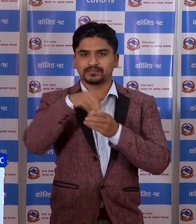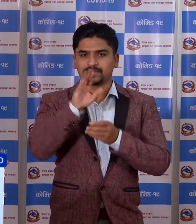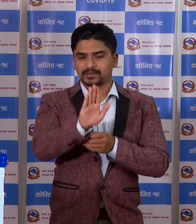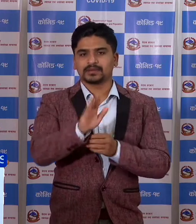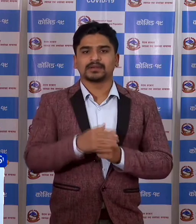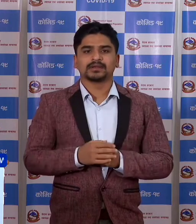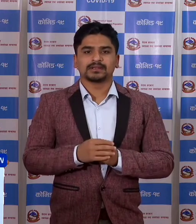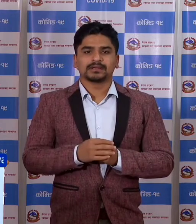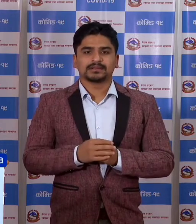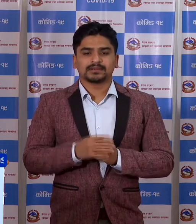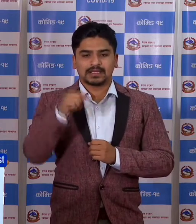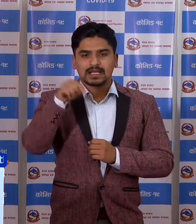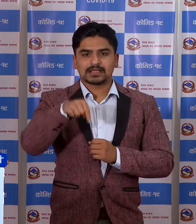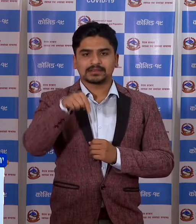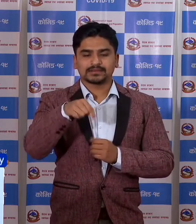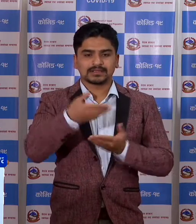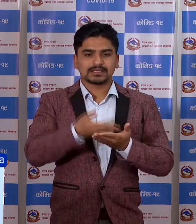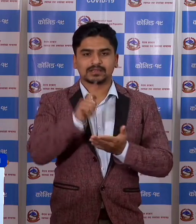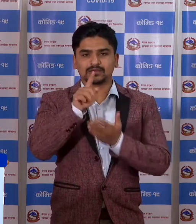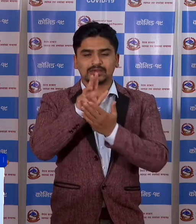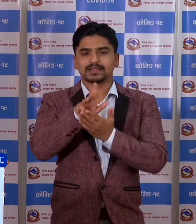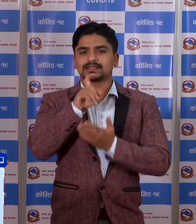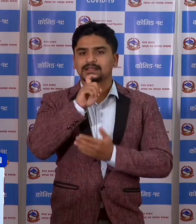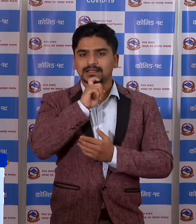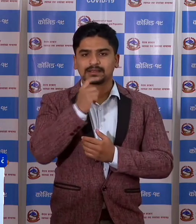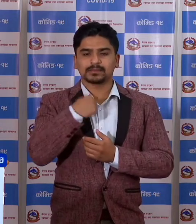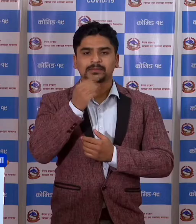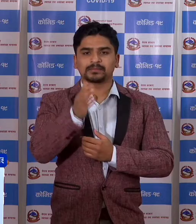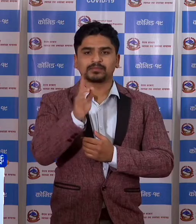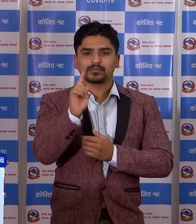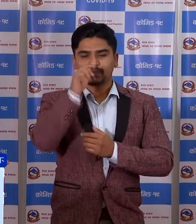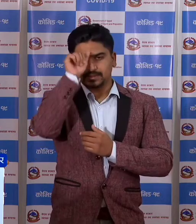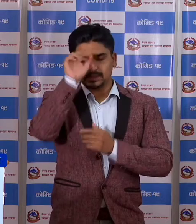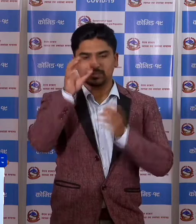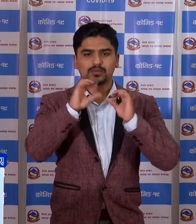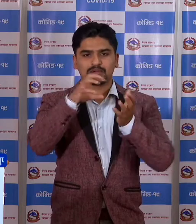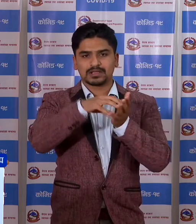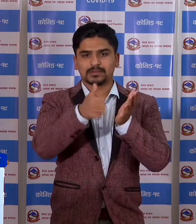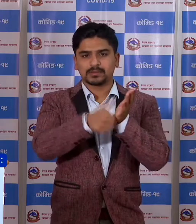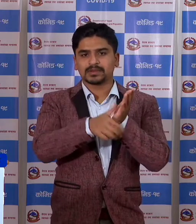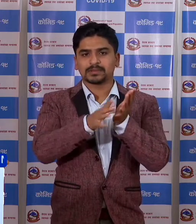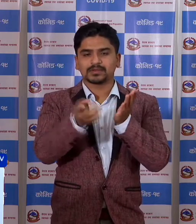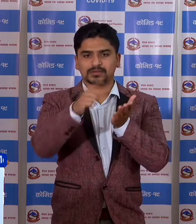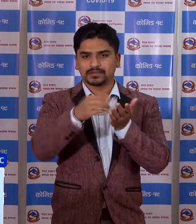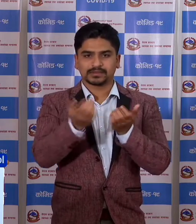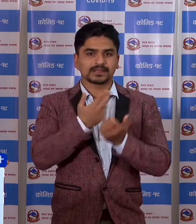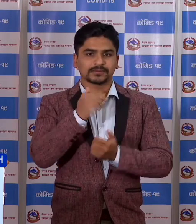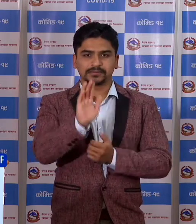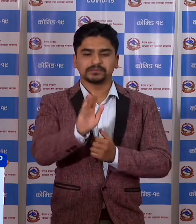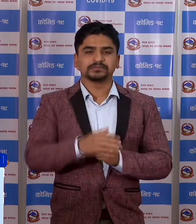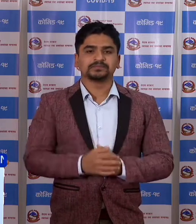छु। आज जेठ 19 गते मैले पहिलो अपडेट प्रयोगशालाको परीक्षणबाट गराउन